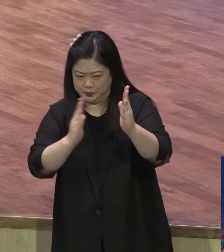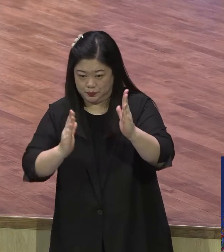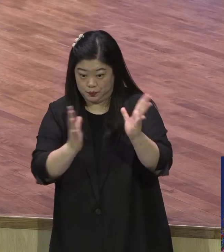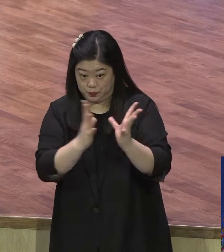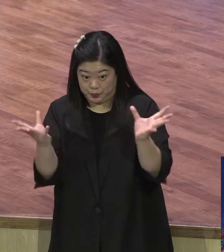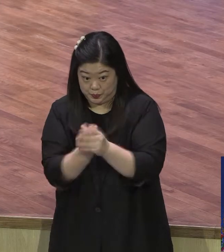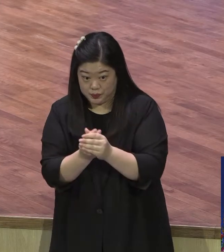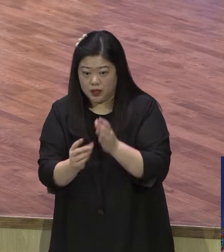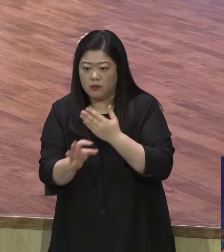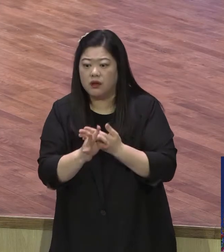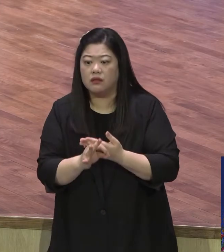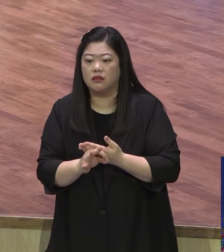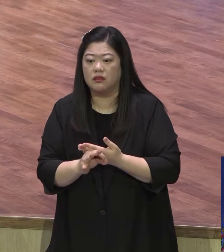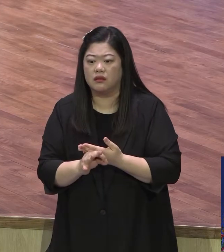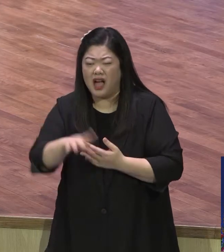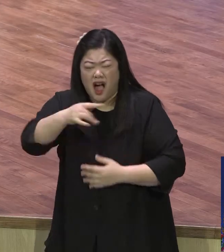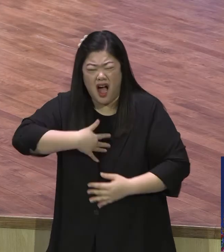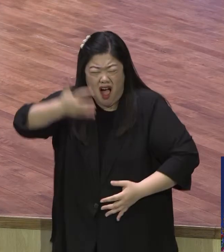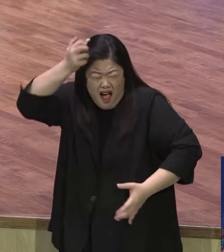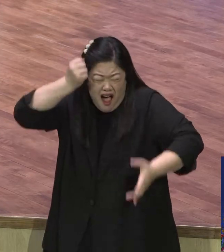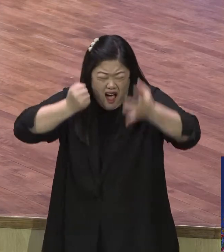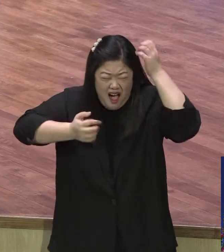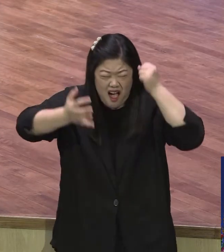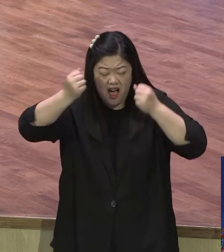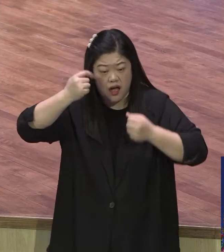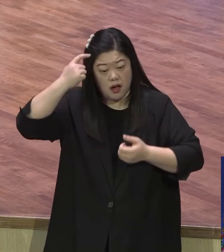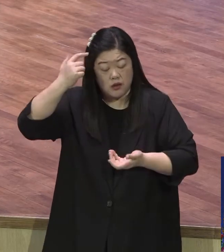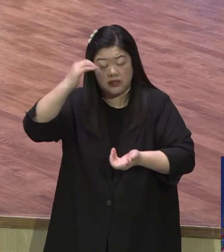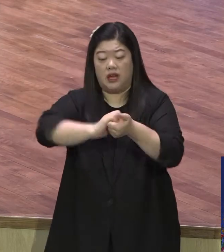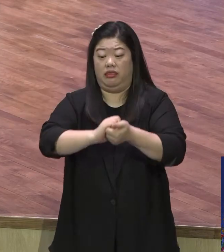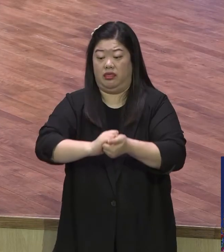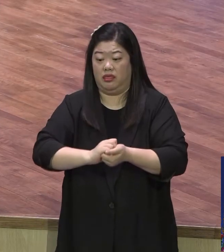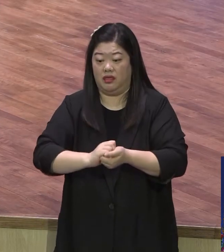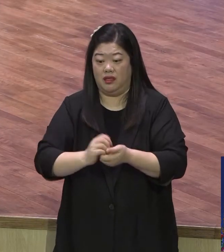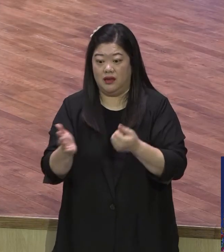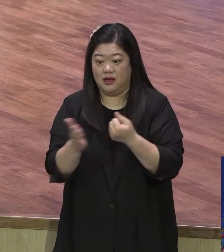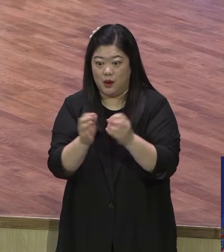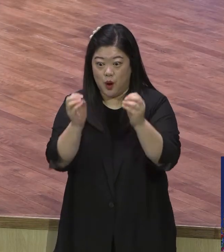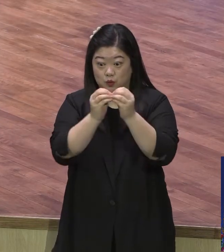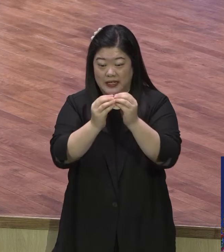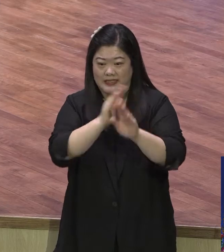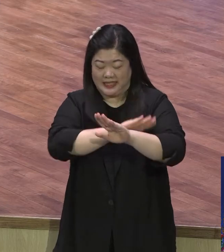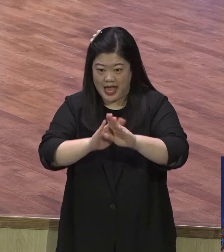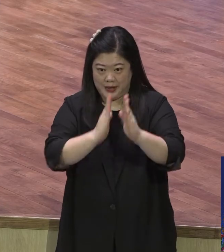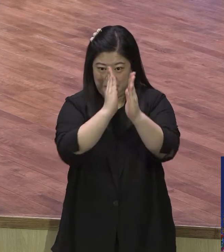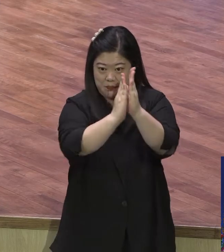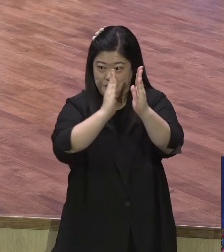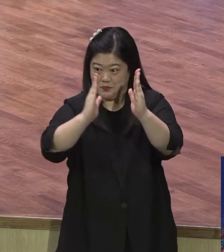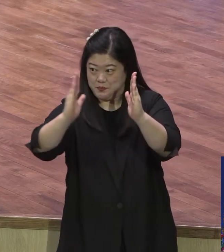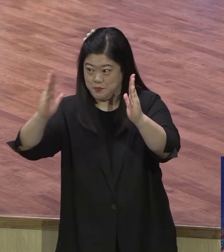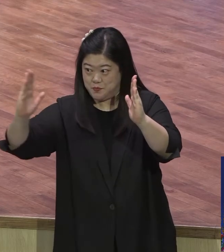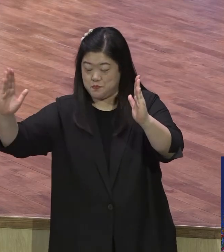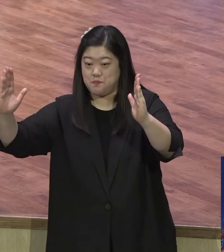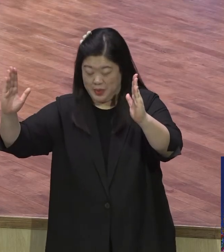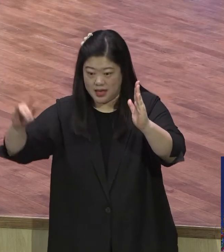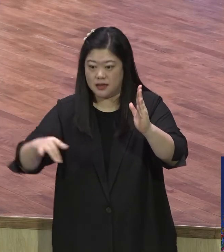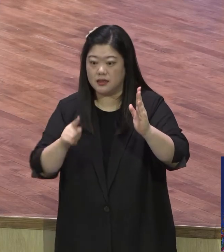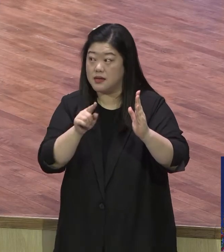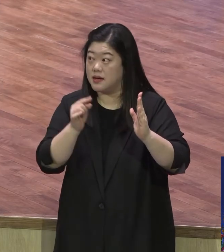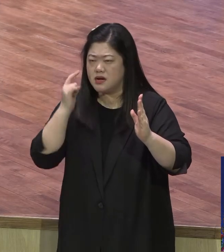그 나쁜 머리 가지고 왜 올라가지 마시고 그냥 정리하시면 돼 정리 아멘 그래서 지금도 준비하세요